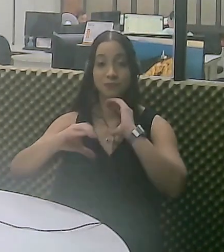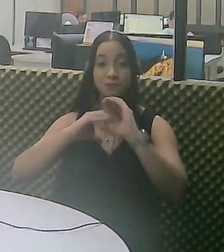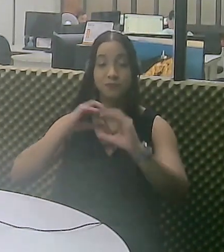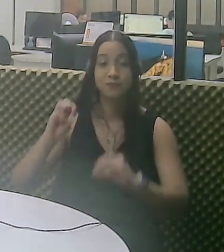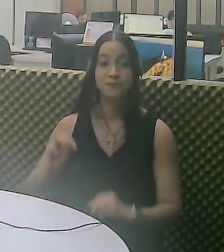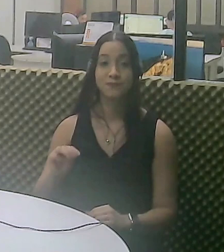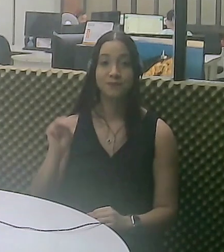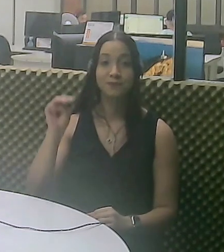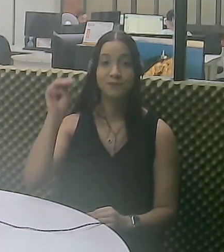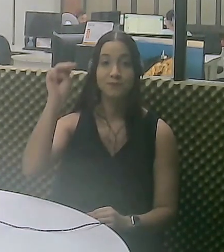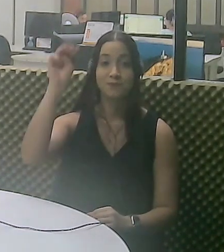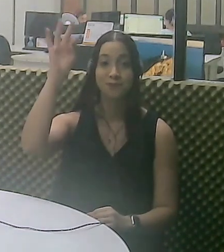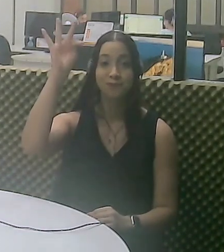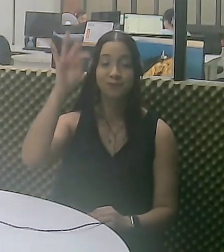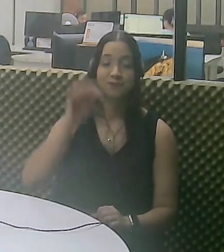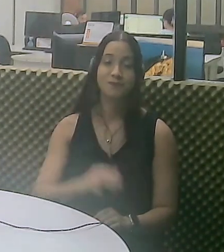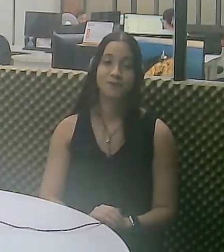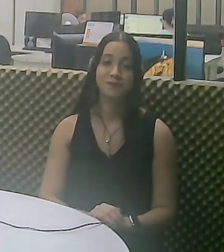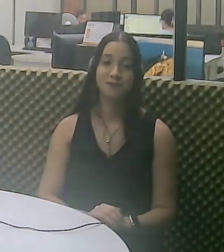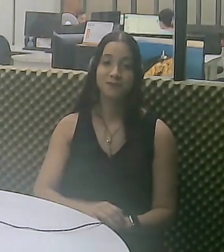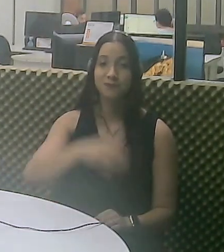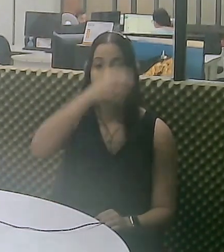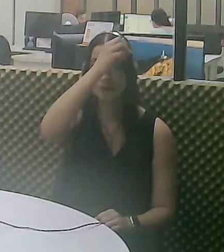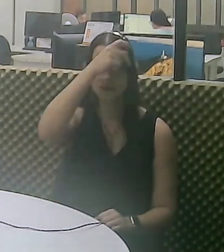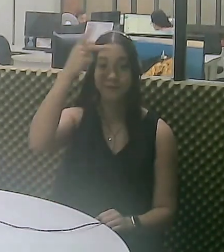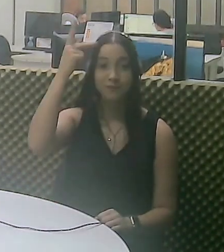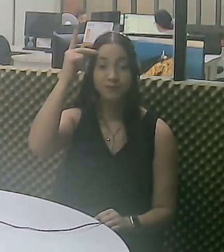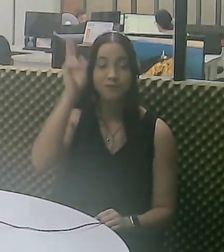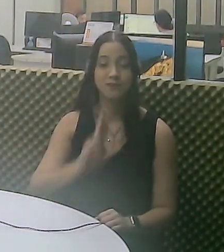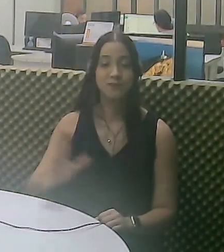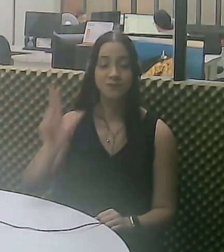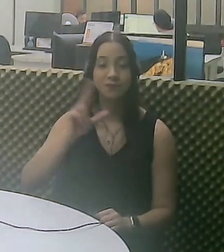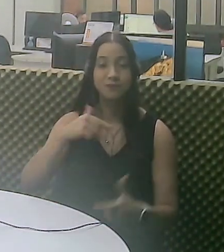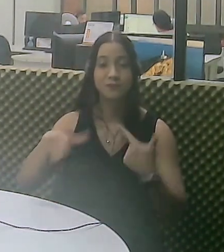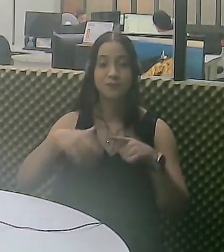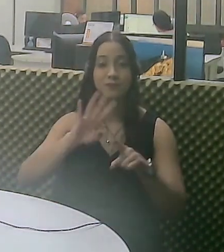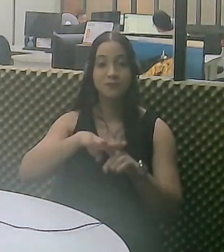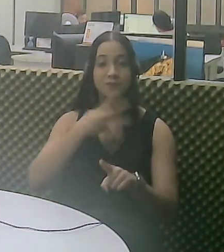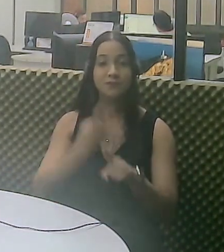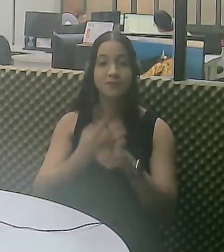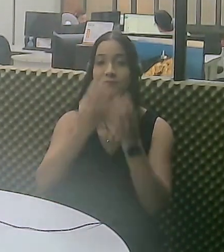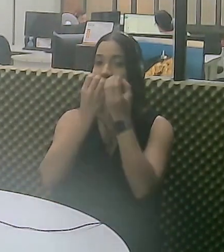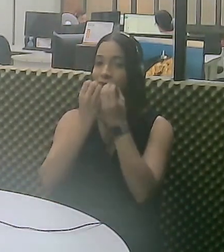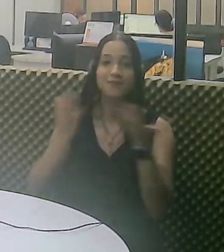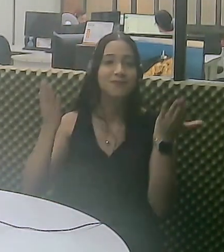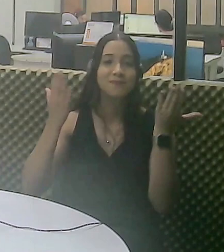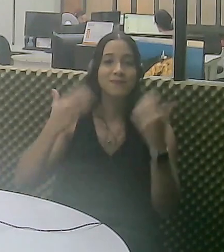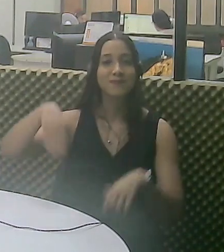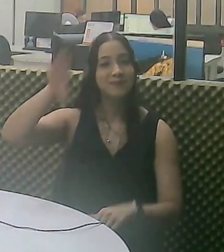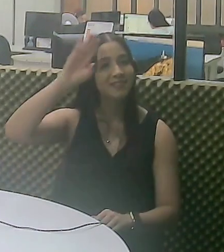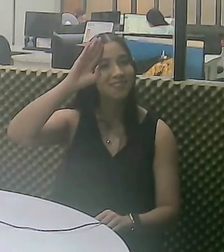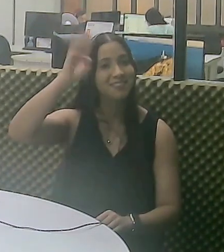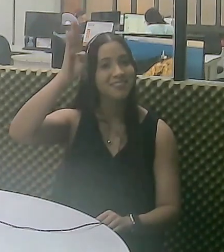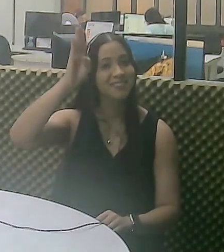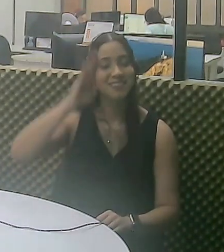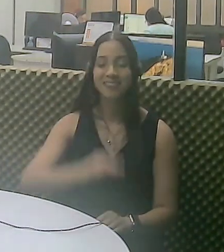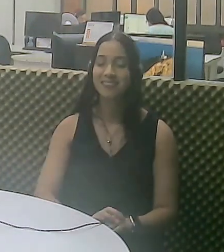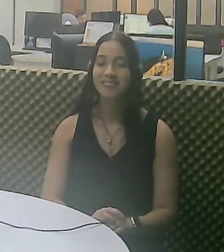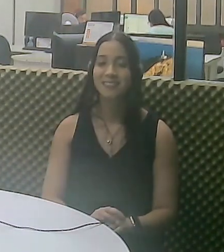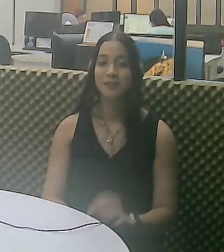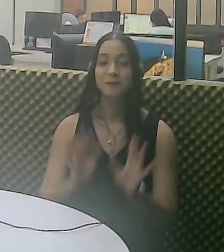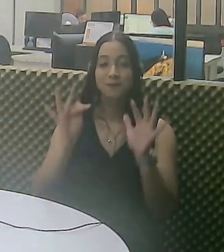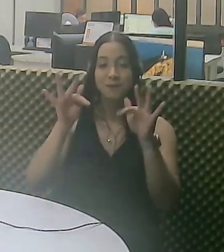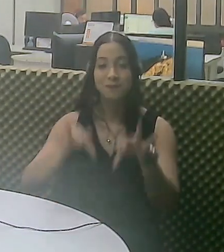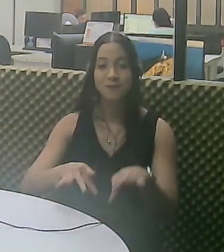Governo e Comunicação, Marco Túlio de Castro Kalimann. Prefeitura de Uberlândia. Fazer mais, fazer bem. Até